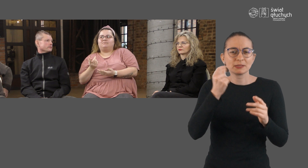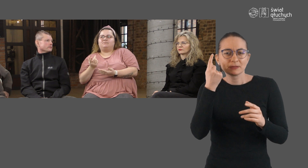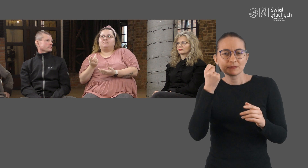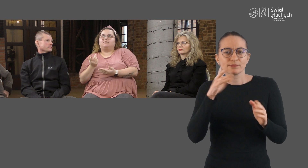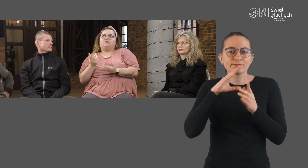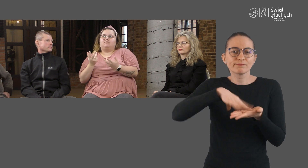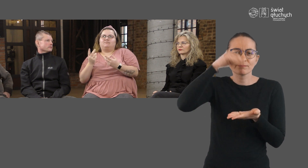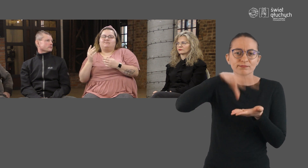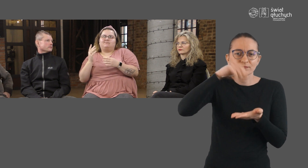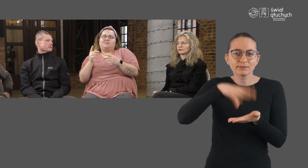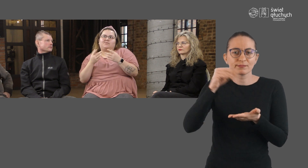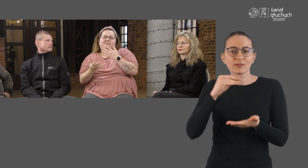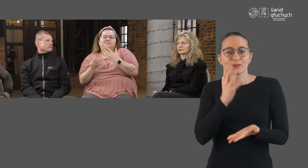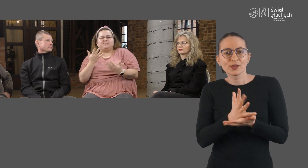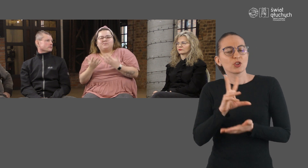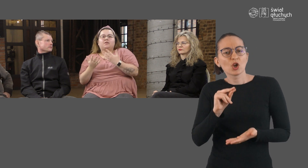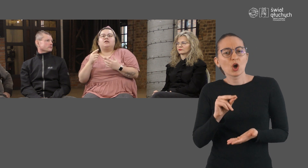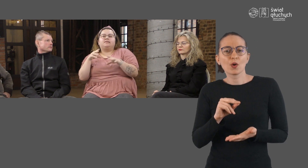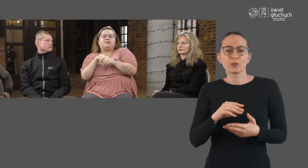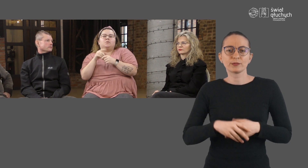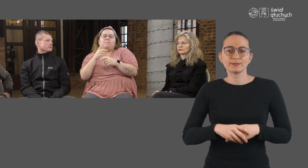Nie uczyłam się na piątkach.